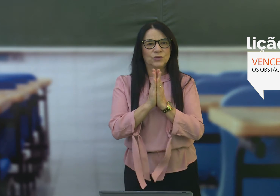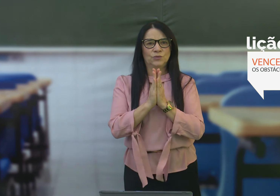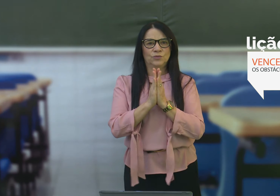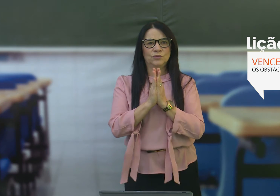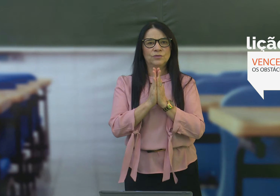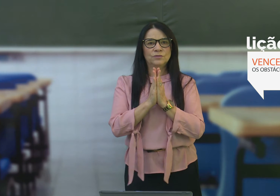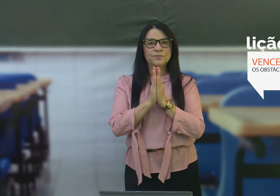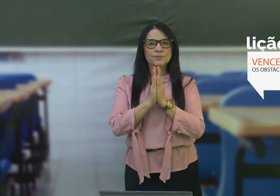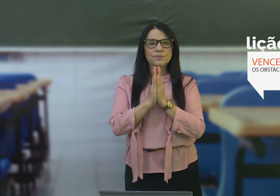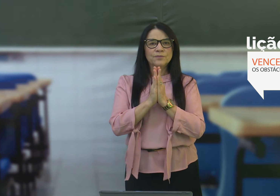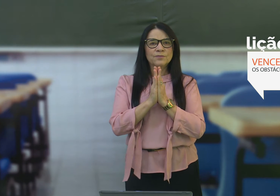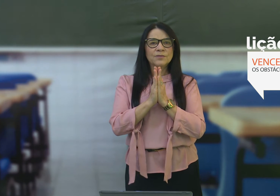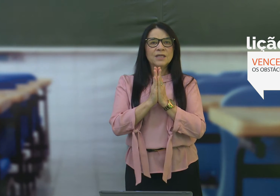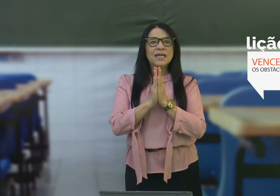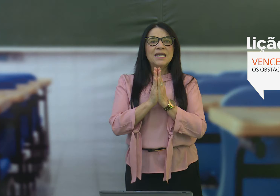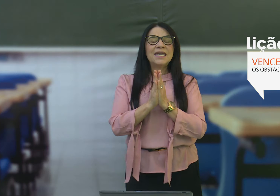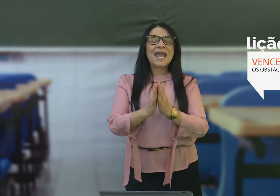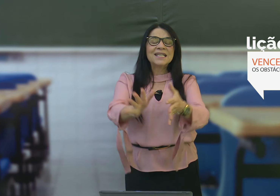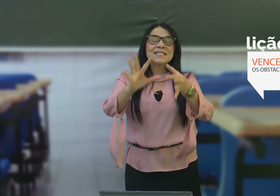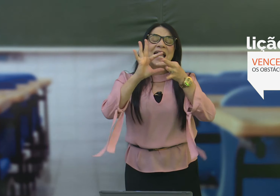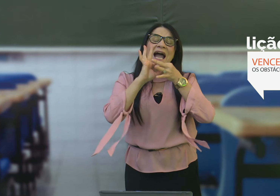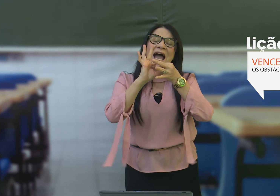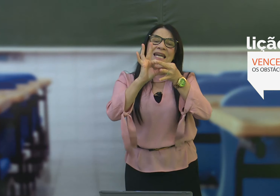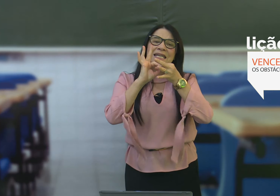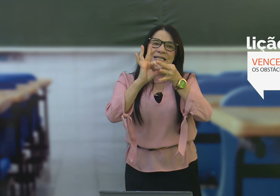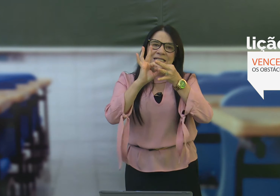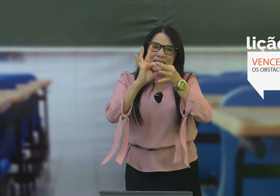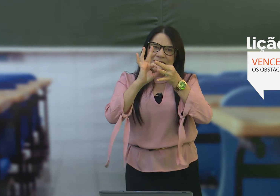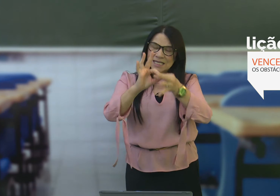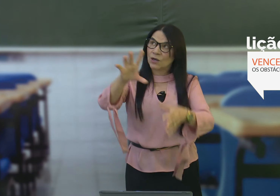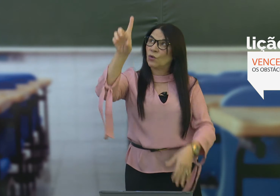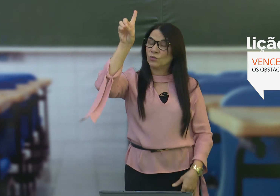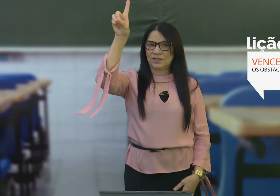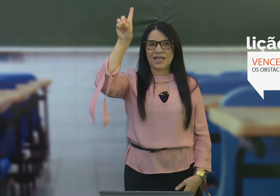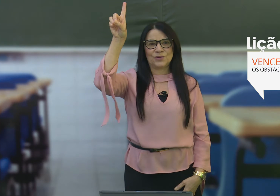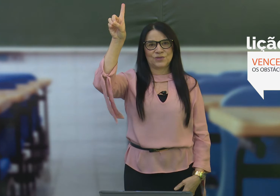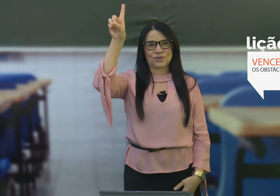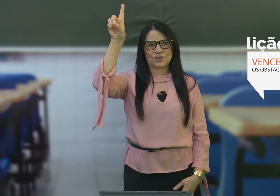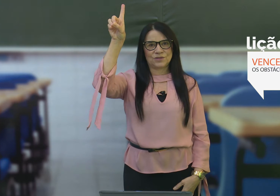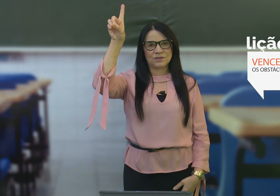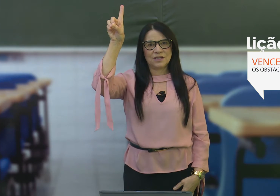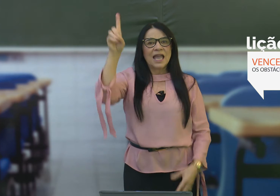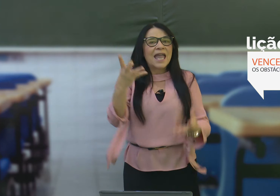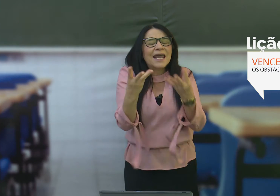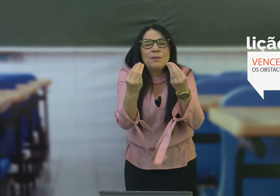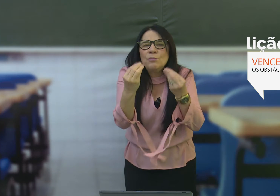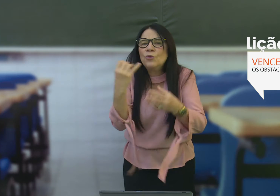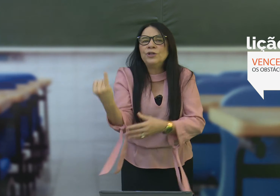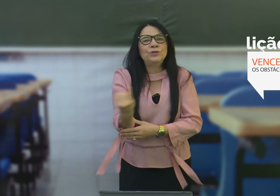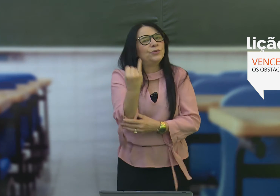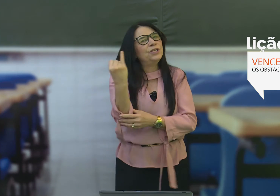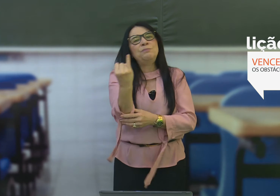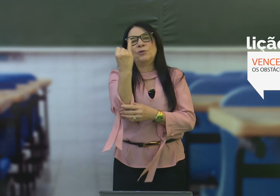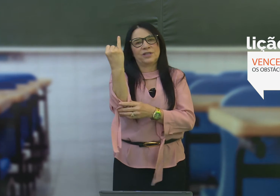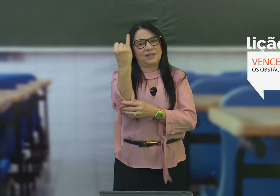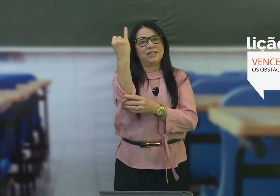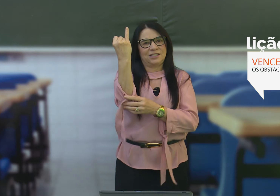consagração e essa aliança com Deus era muito